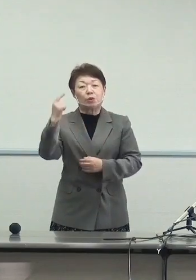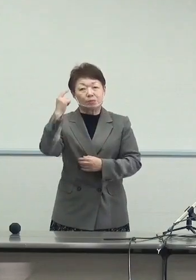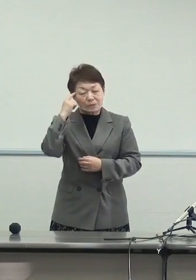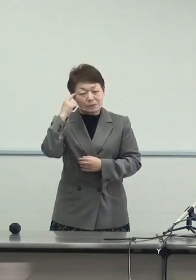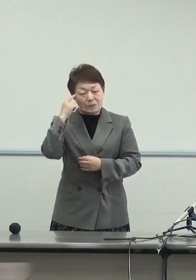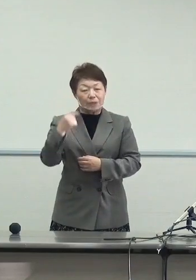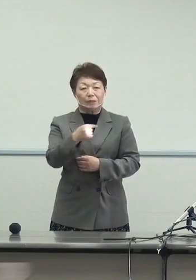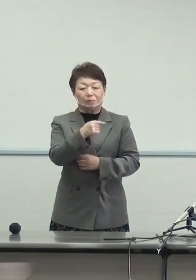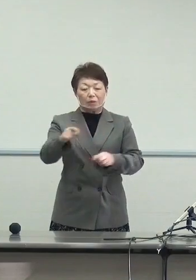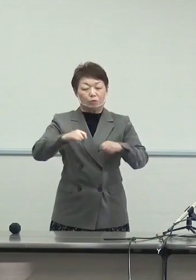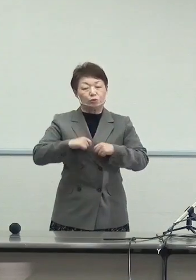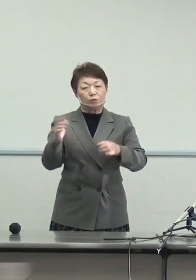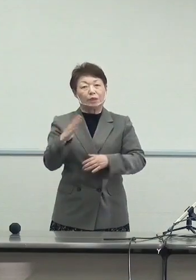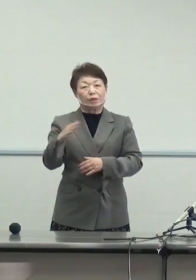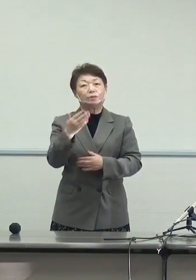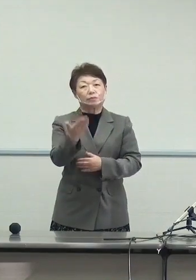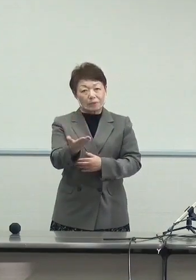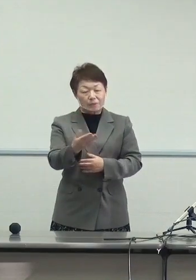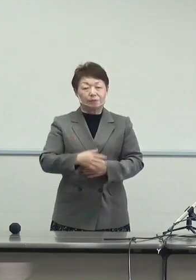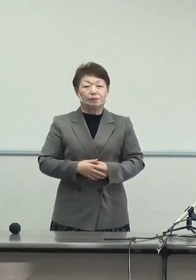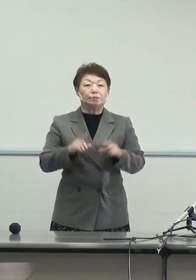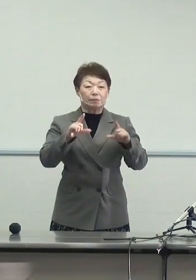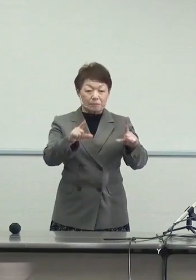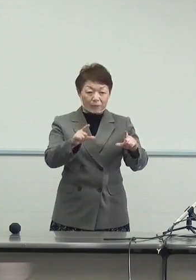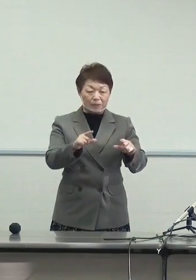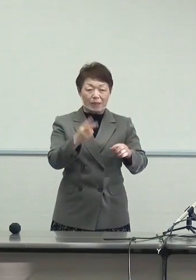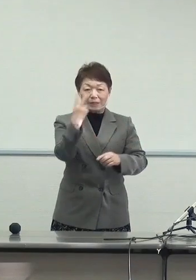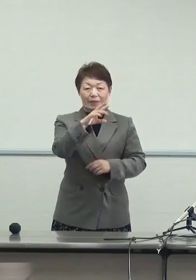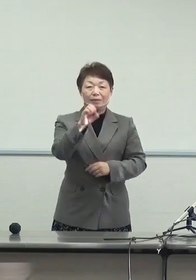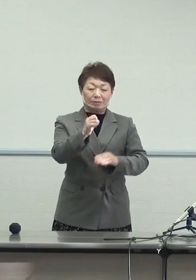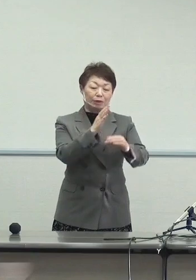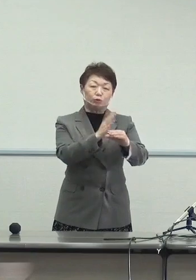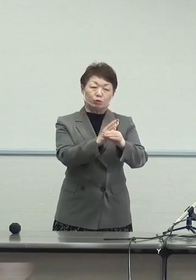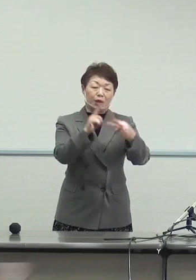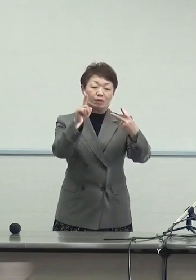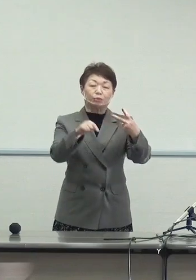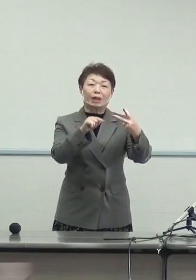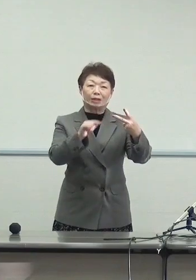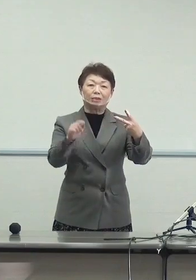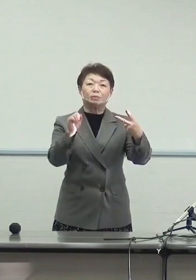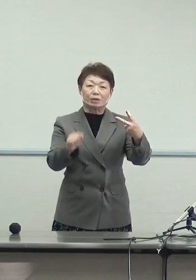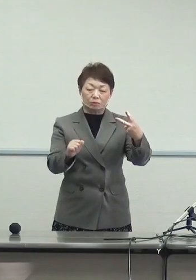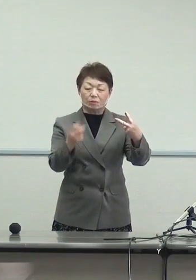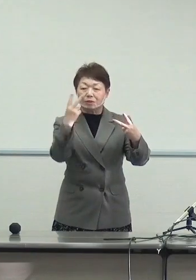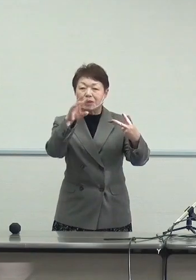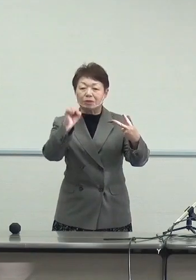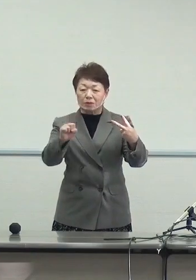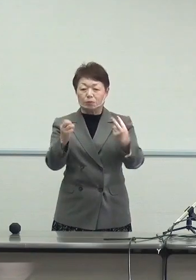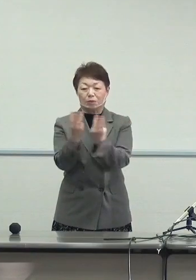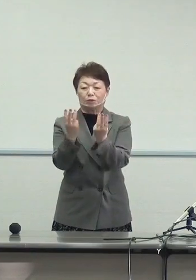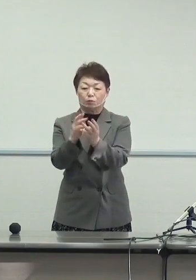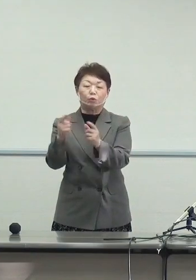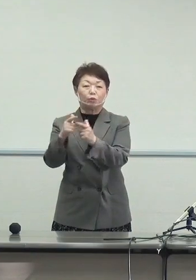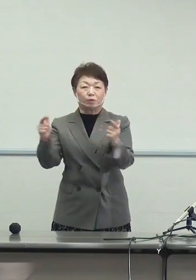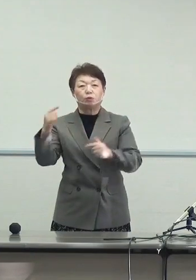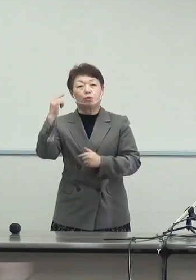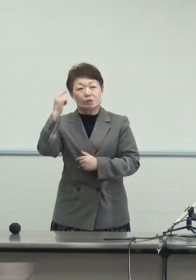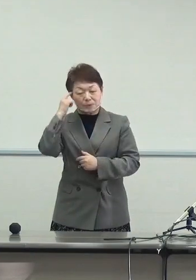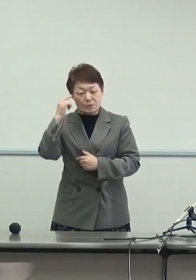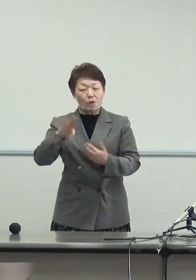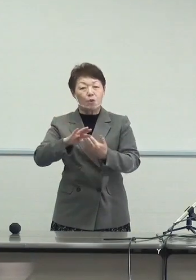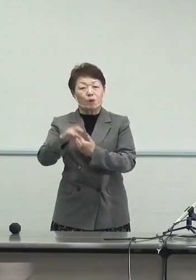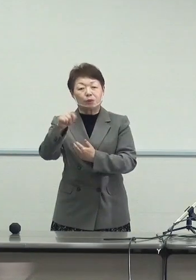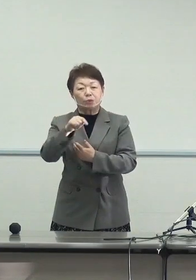性ということで、 はい、先ほど検査中がまだお二人いらっしゃって、今後検査の数は当然増やしていきますけれども、それ以外の方は陰